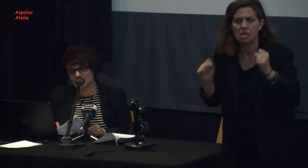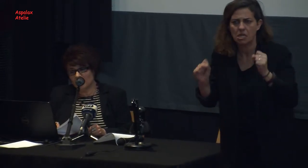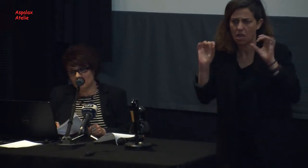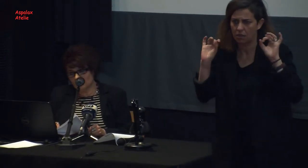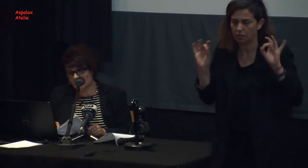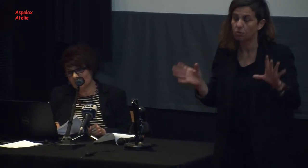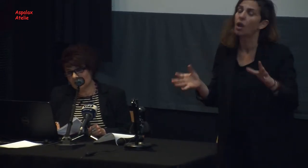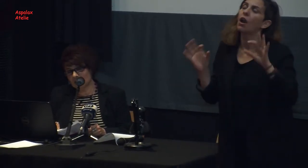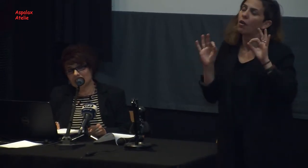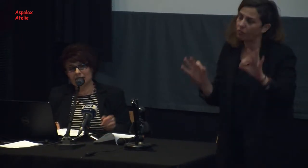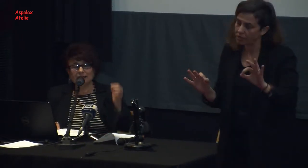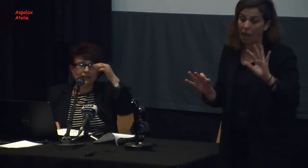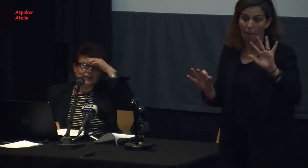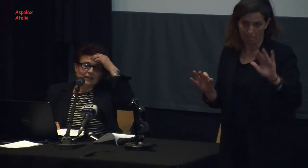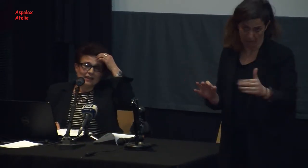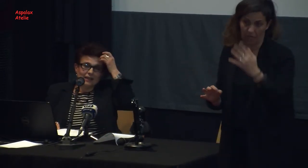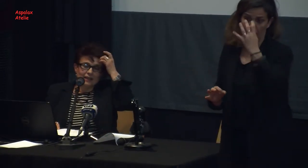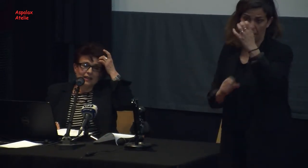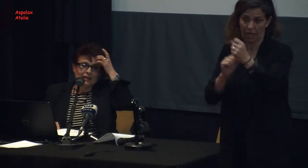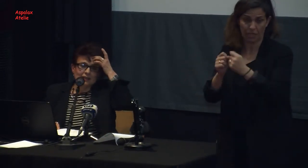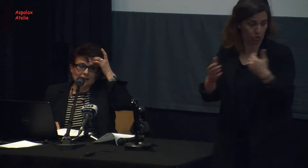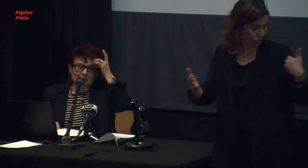Έχουν αλλάξει πάρα πολύ τα πράγματα.